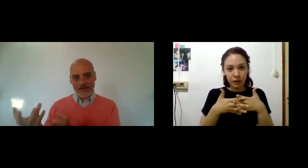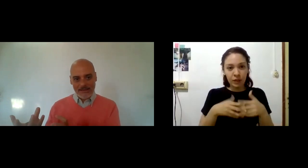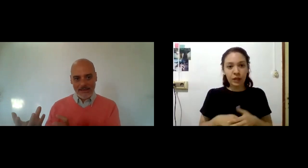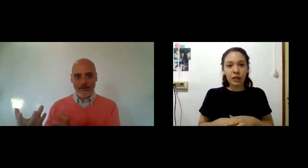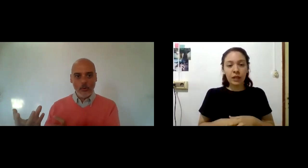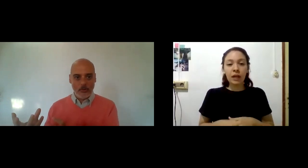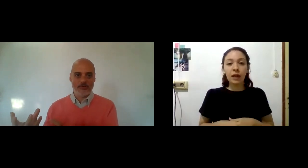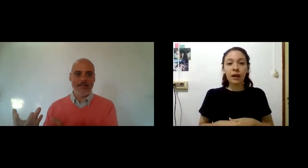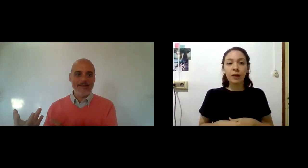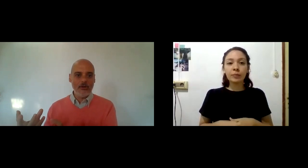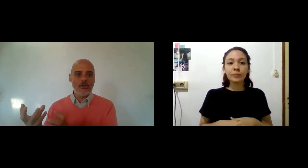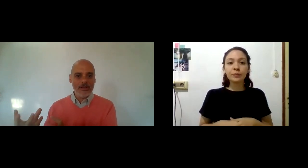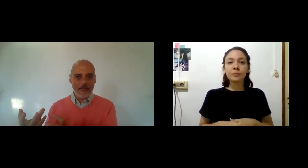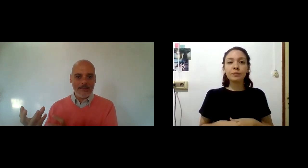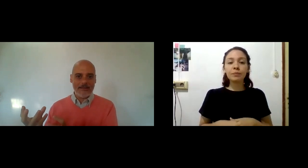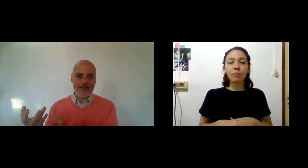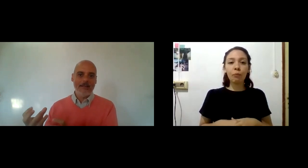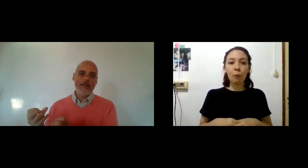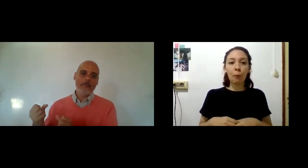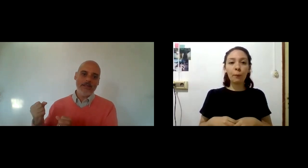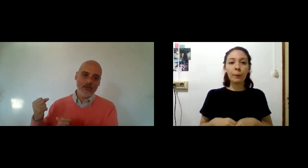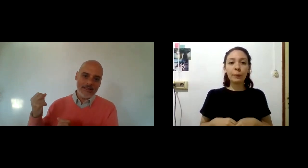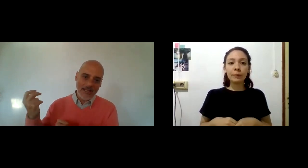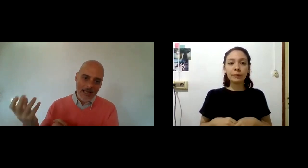lucha política de grupos que han sido históricamente